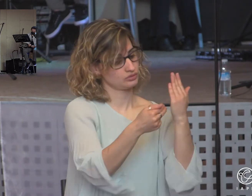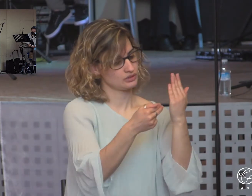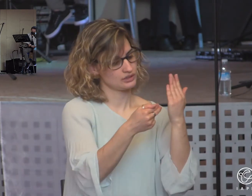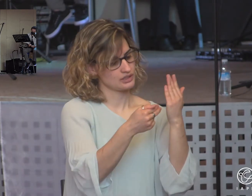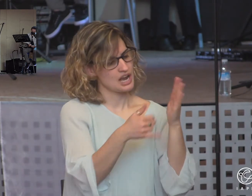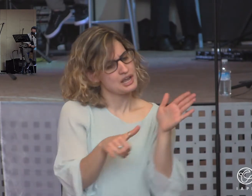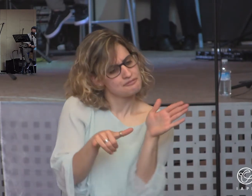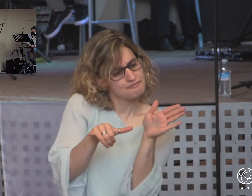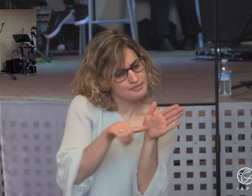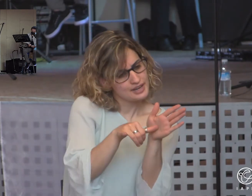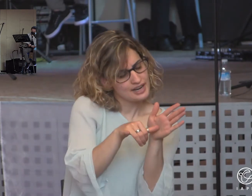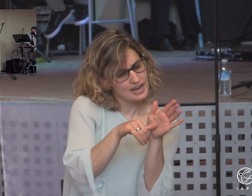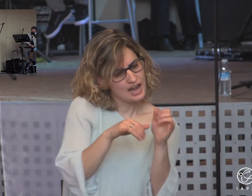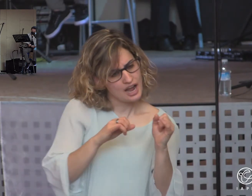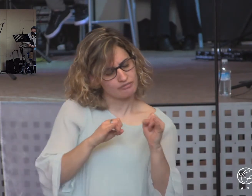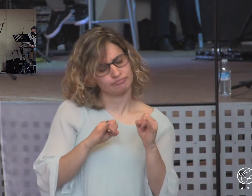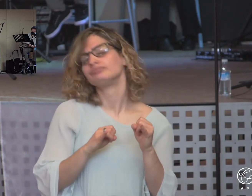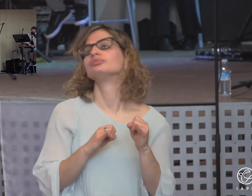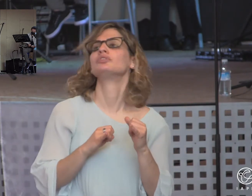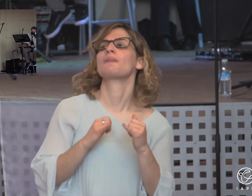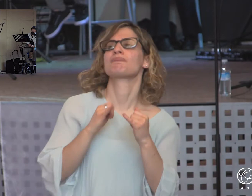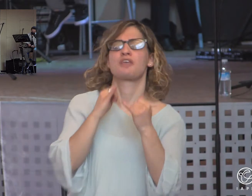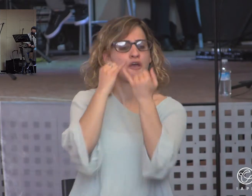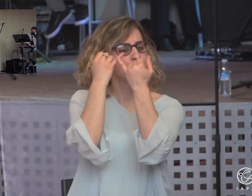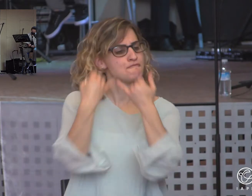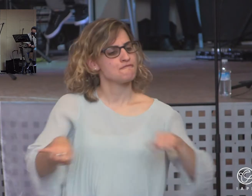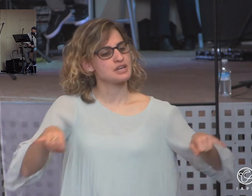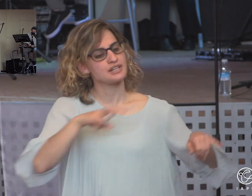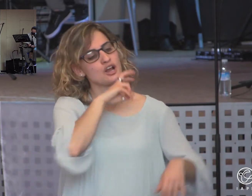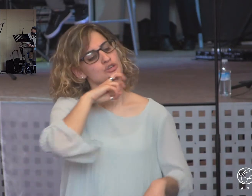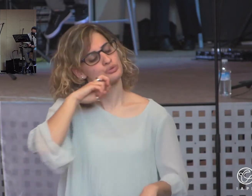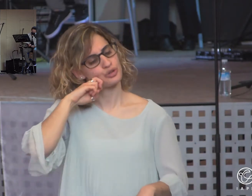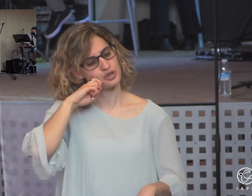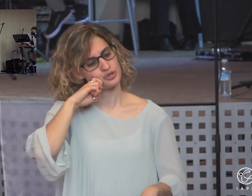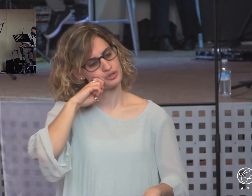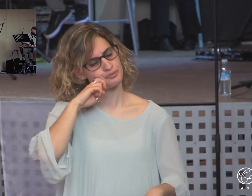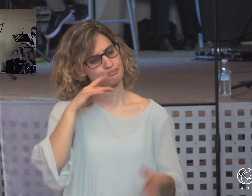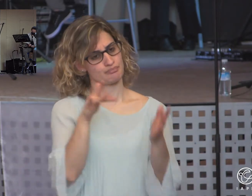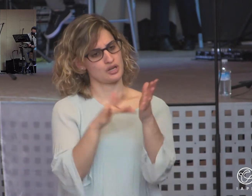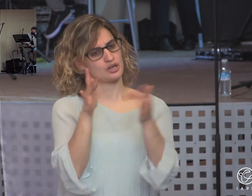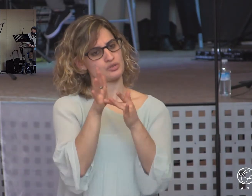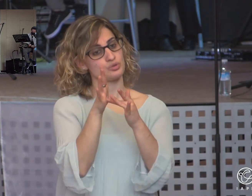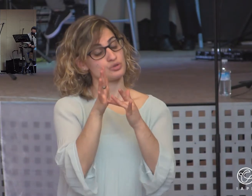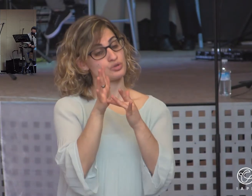a celebrar allí la Pesaj judía. Y halla